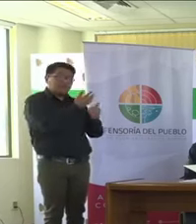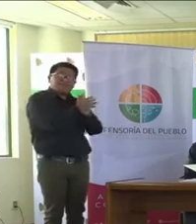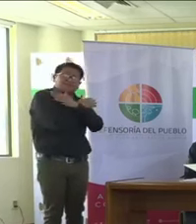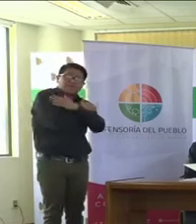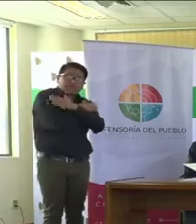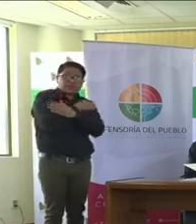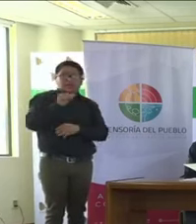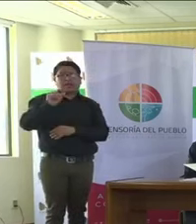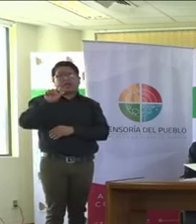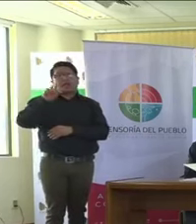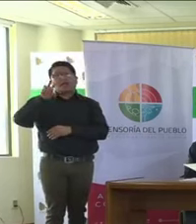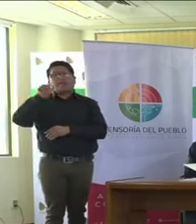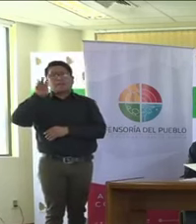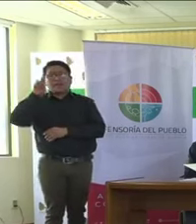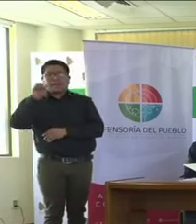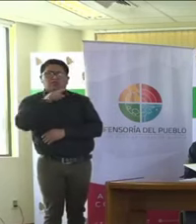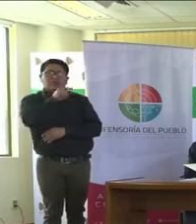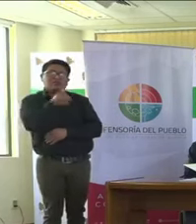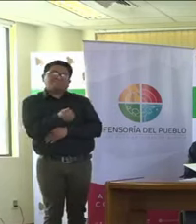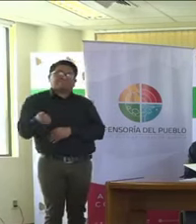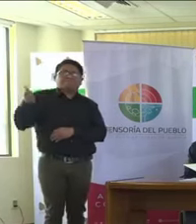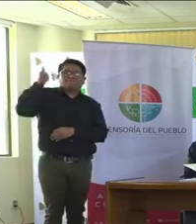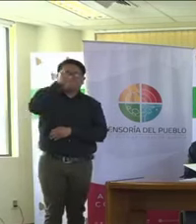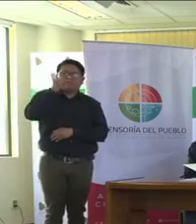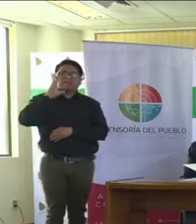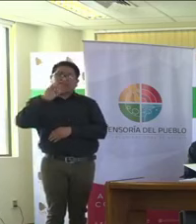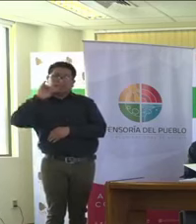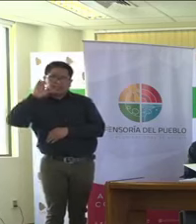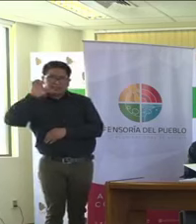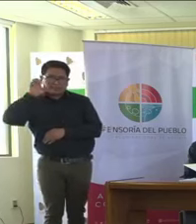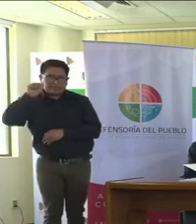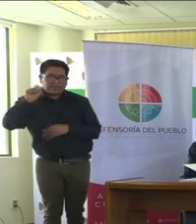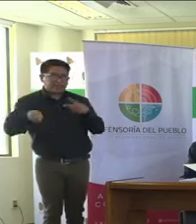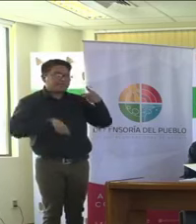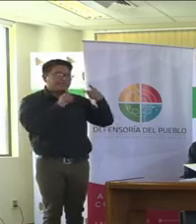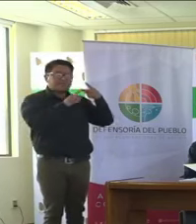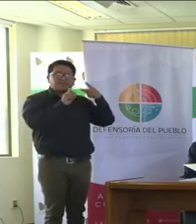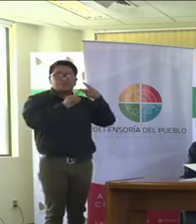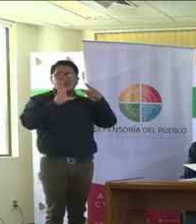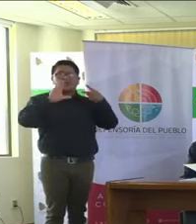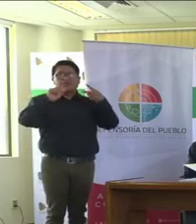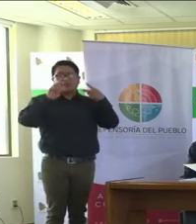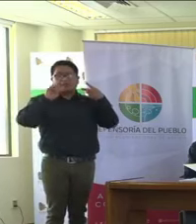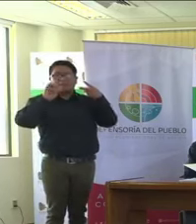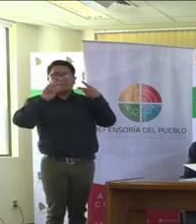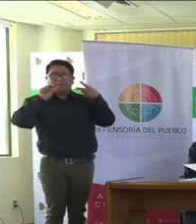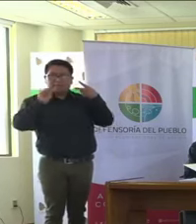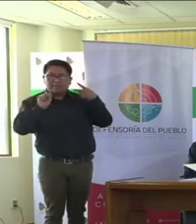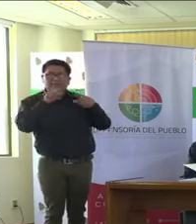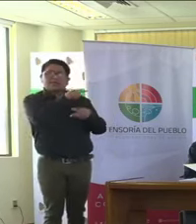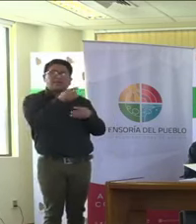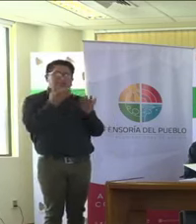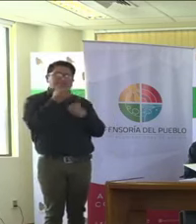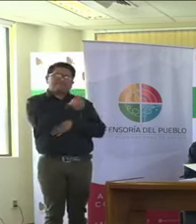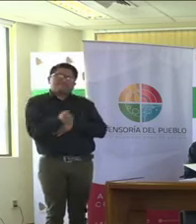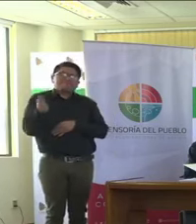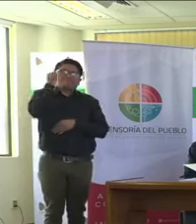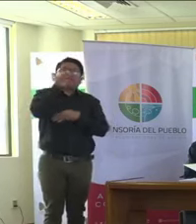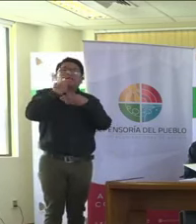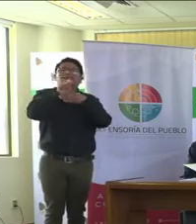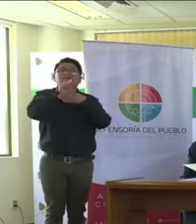gerente regional de CIES La Paz. Saludamos también a la doctora Carmen Estepa, gerente técnico nacional de